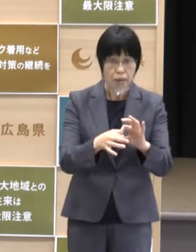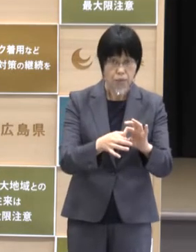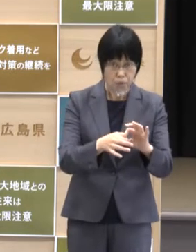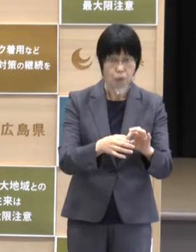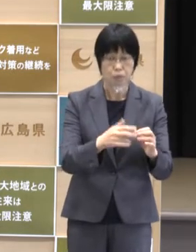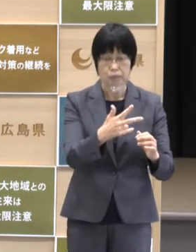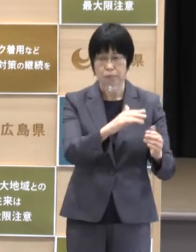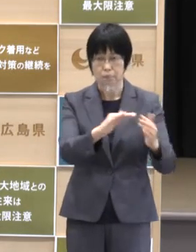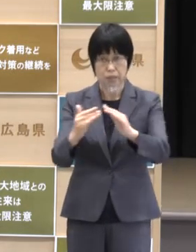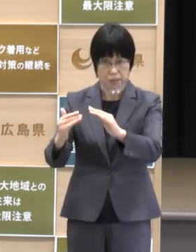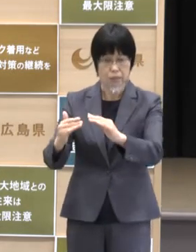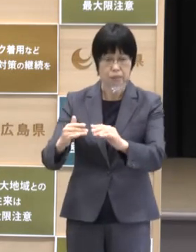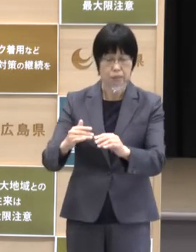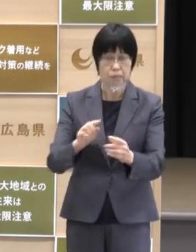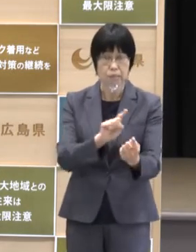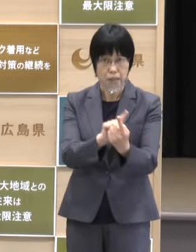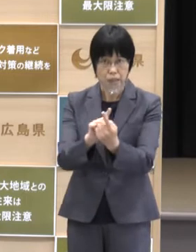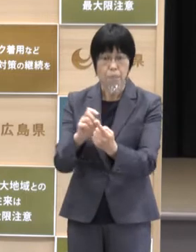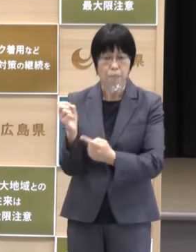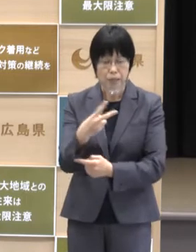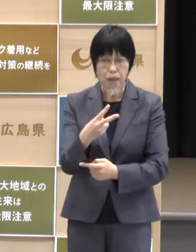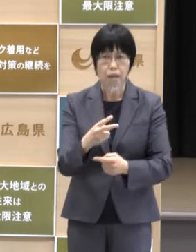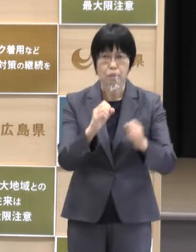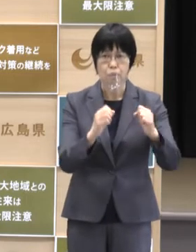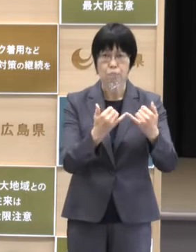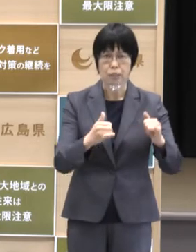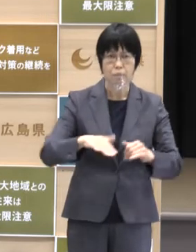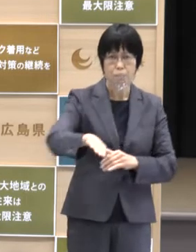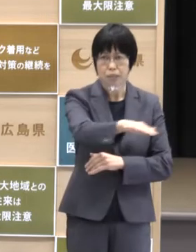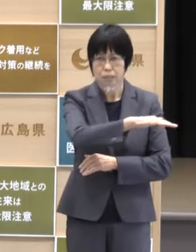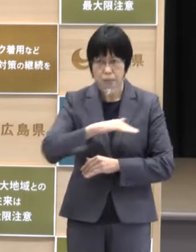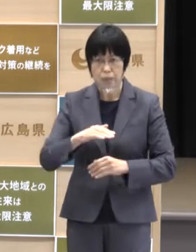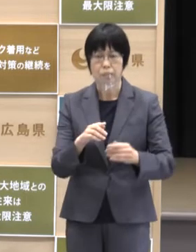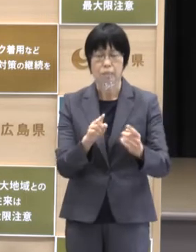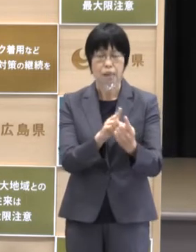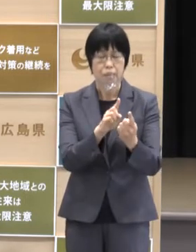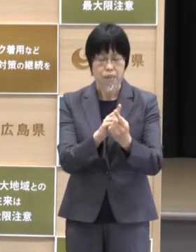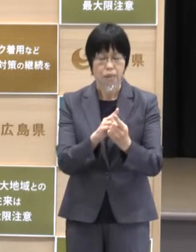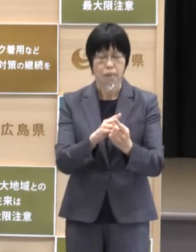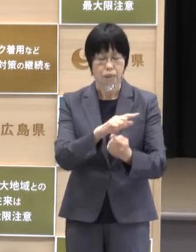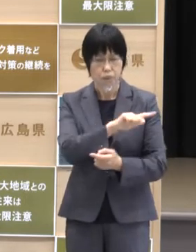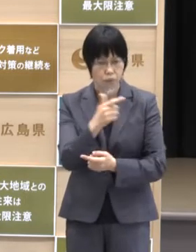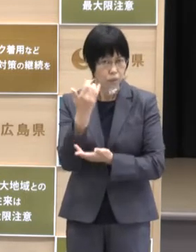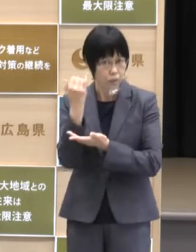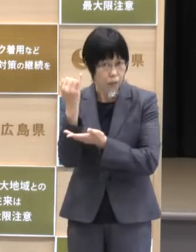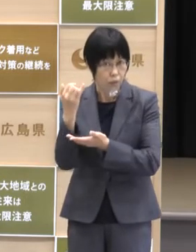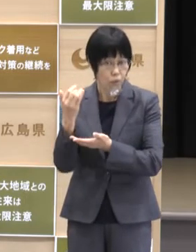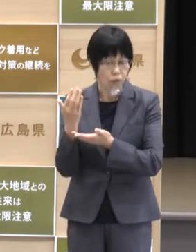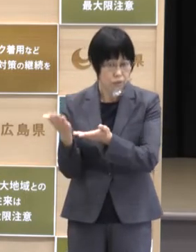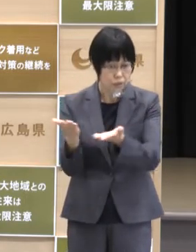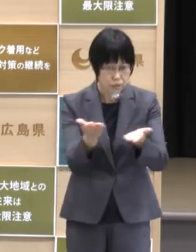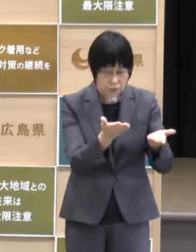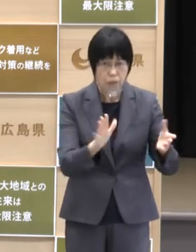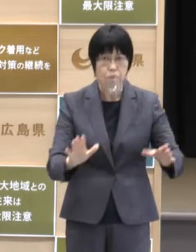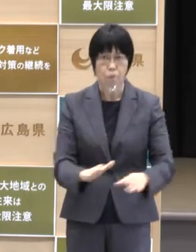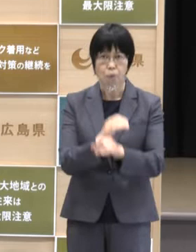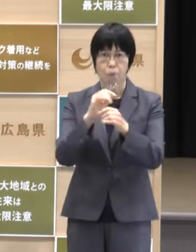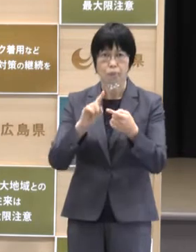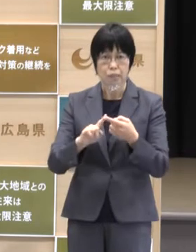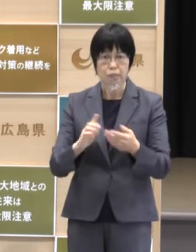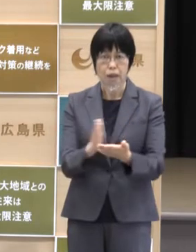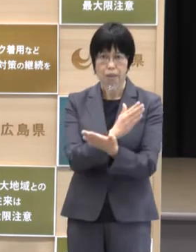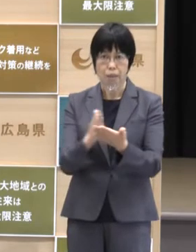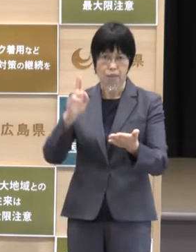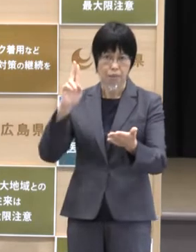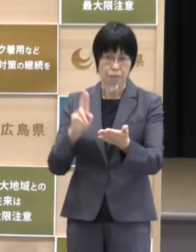治体ですね、世界住民の皆様のご意見などを踏まえて、総合的に判断されたものだというふうに認